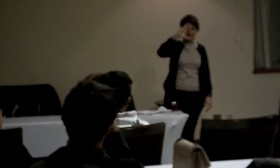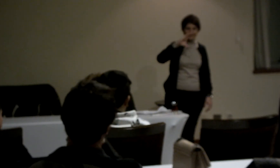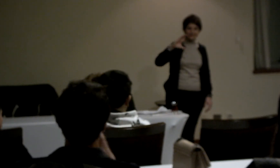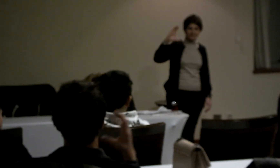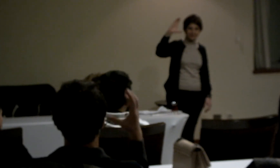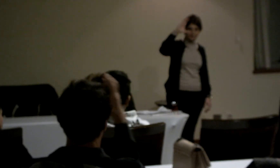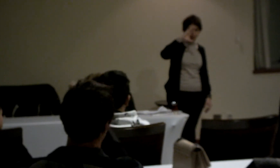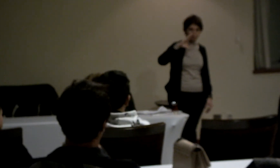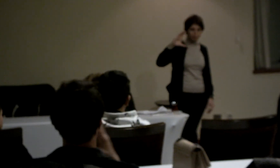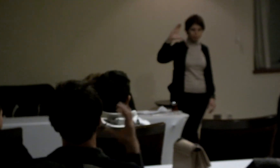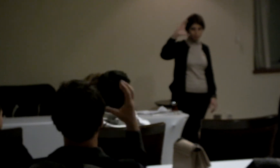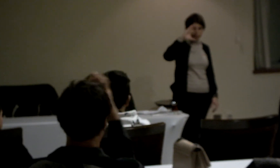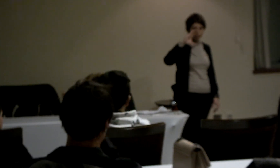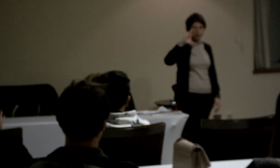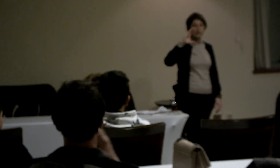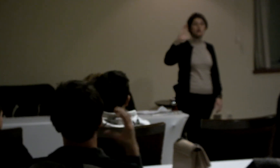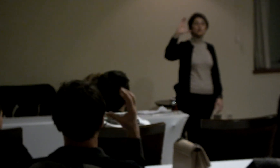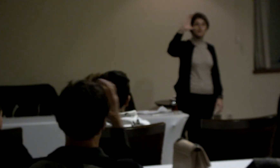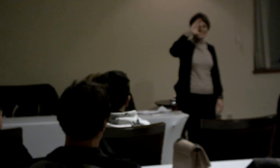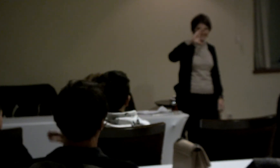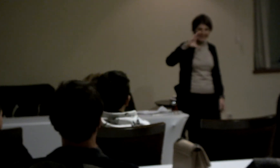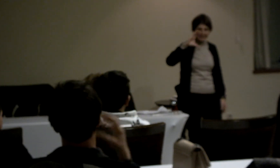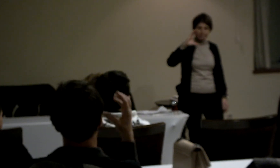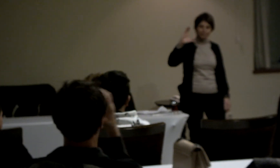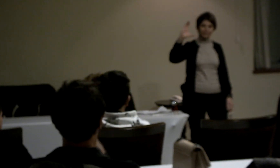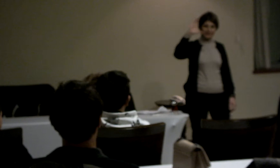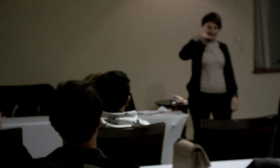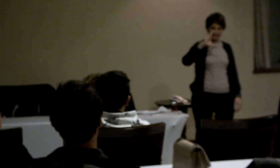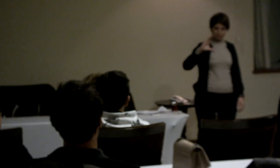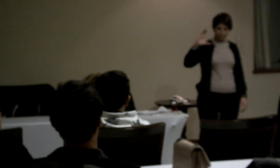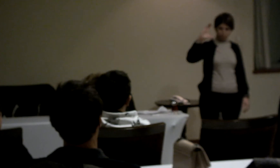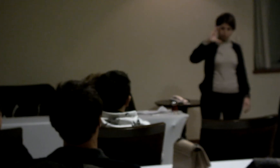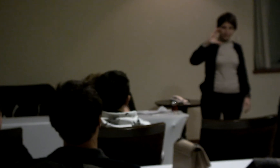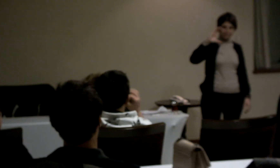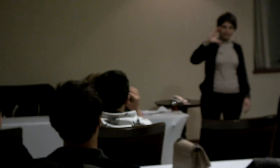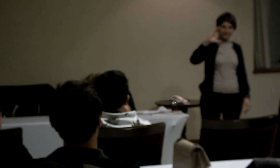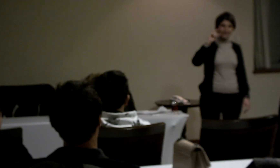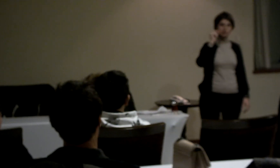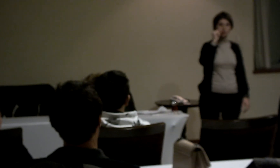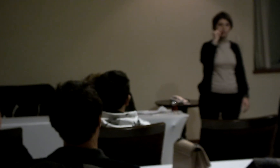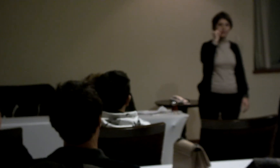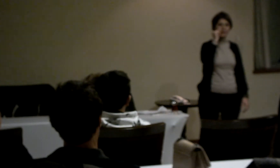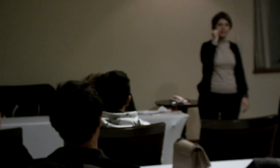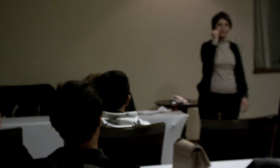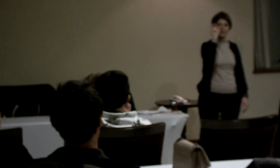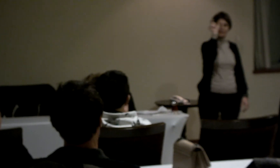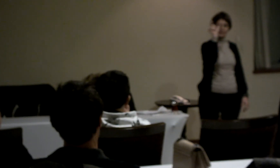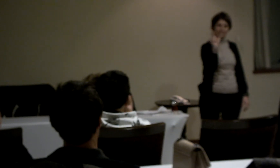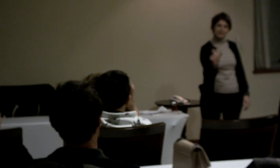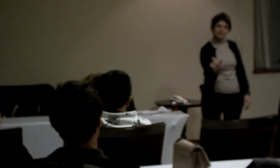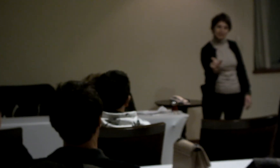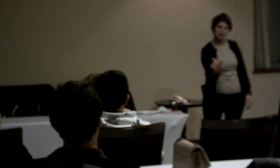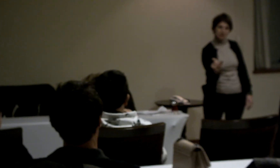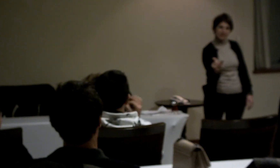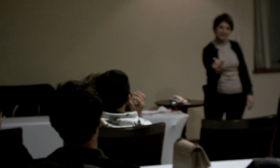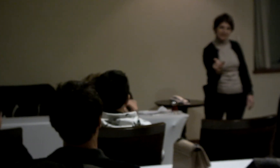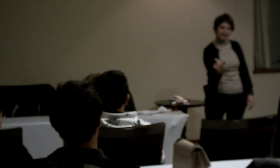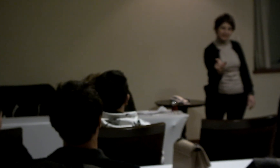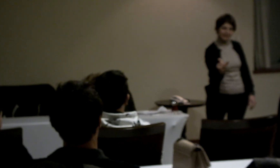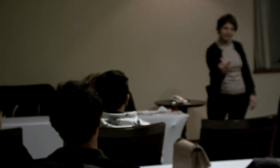kendi etrafına döndürmüştük. Turist de şunu yaptıktan sonra kişi. Evet.